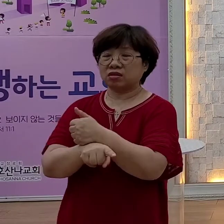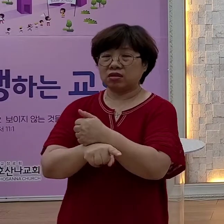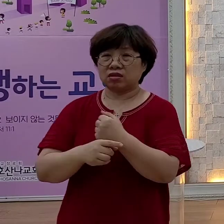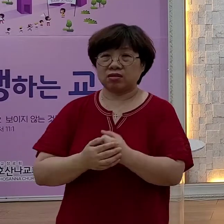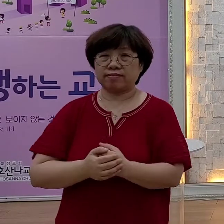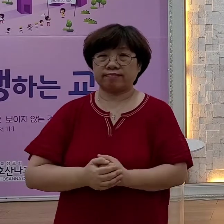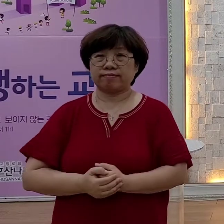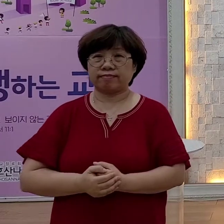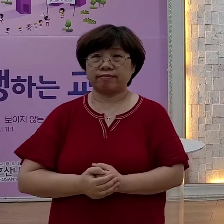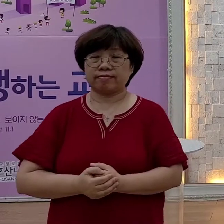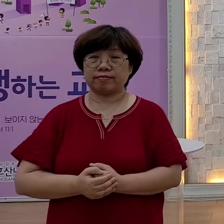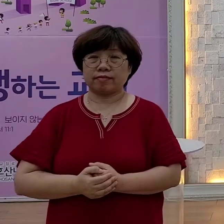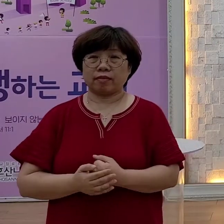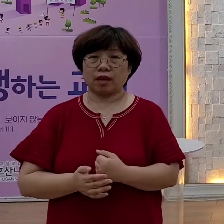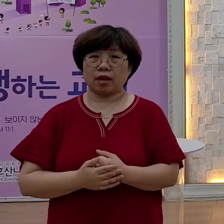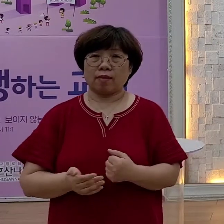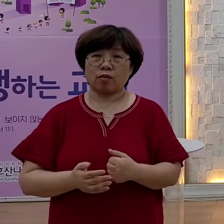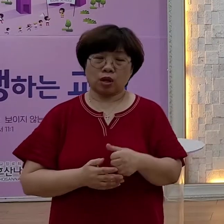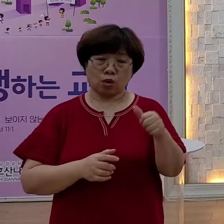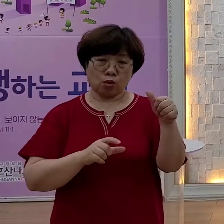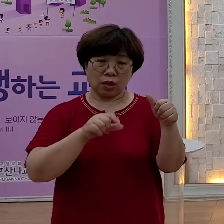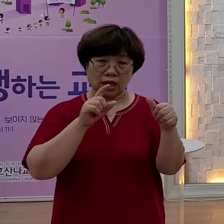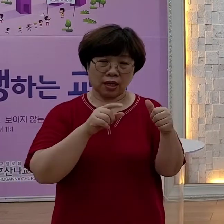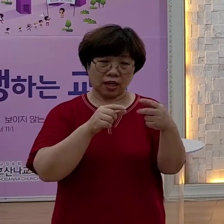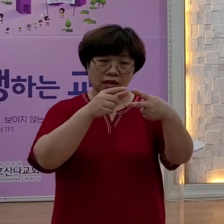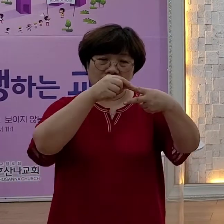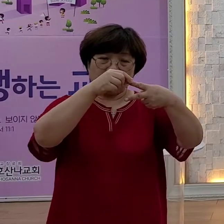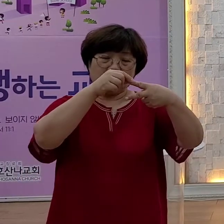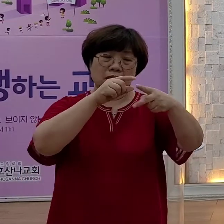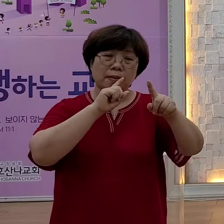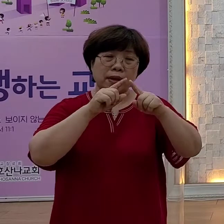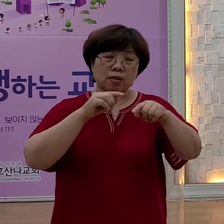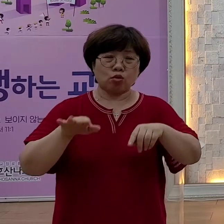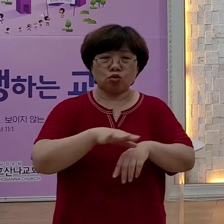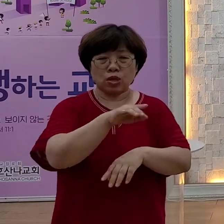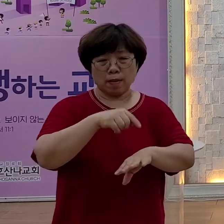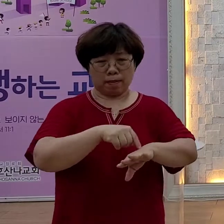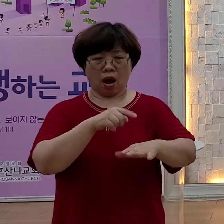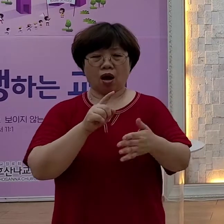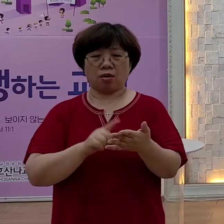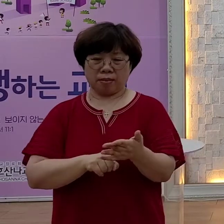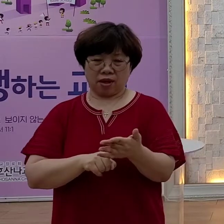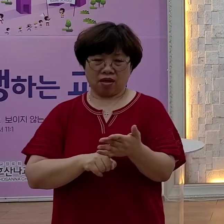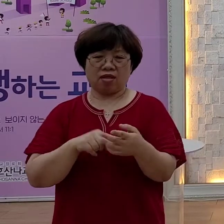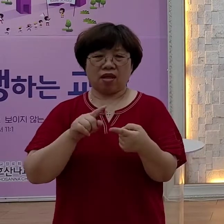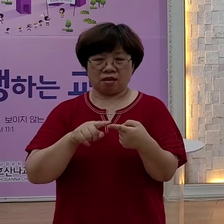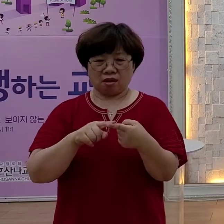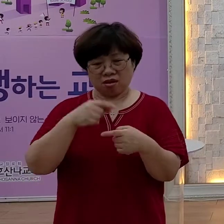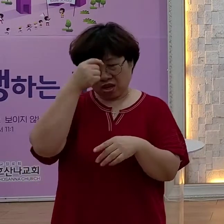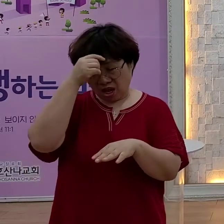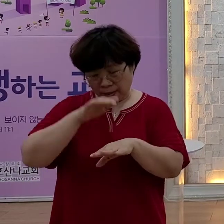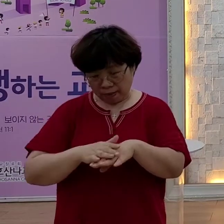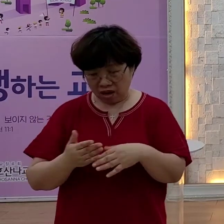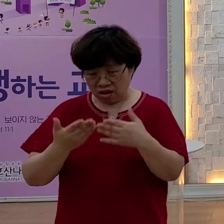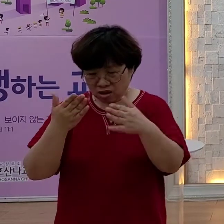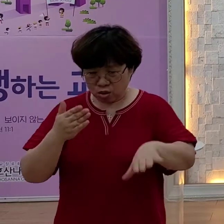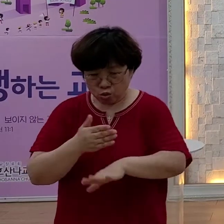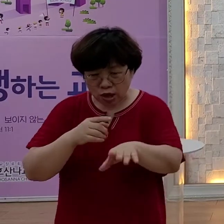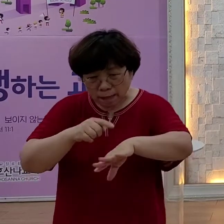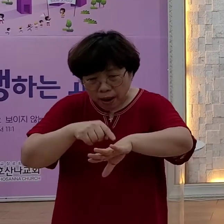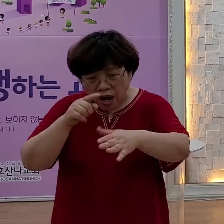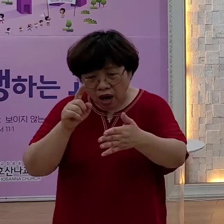첫 번째 이 말씀은 우리의 마음의 자세에 대한 부분이에요. 우리의 마음에 대해서 기대하는